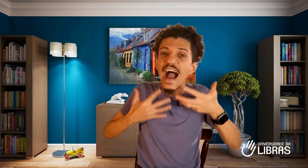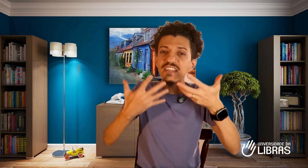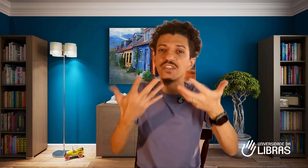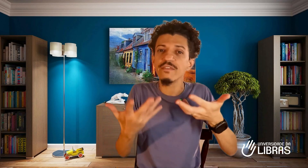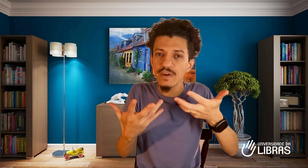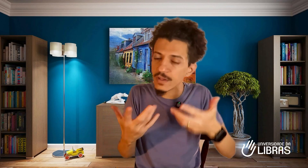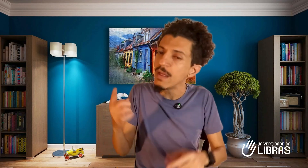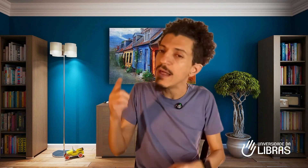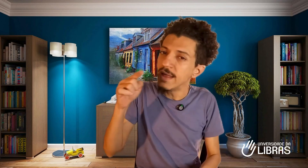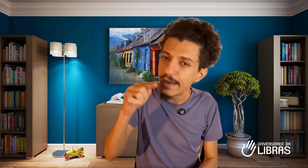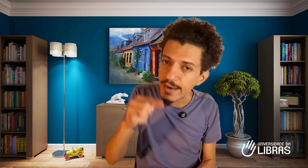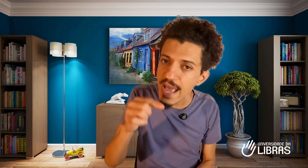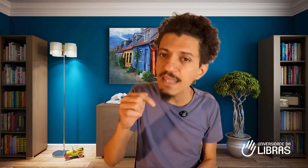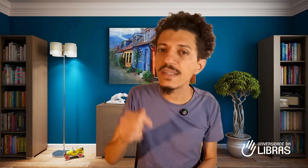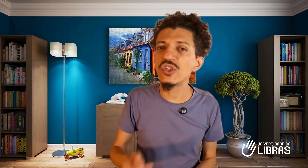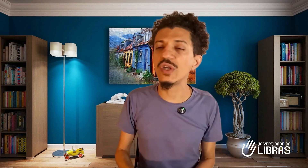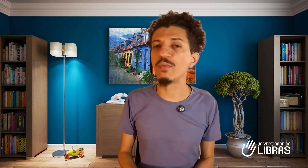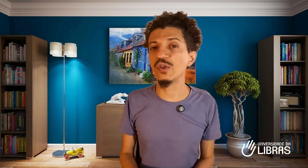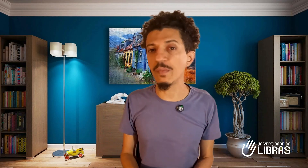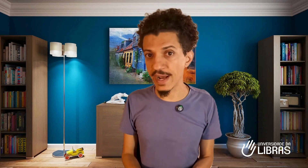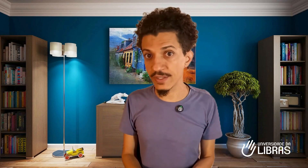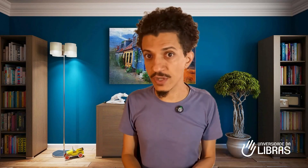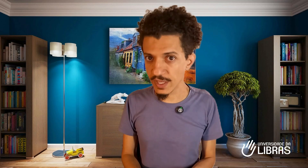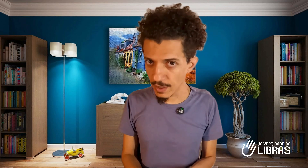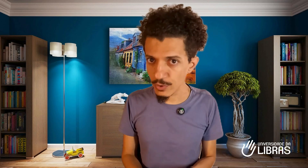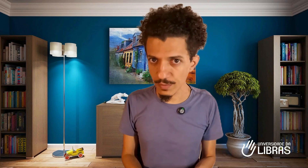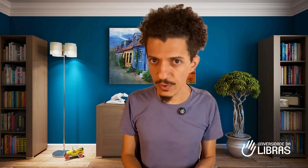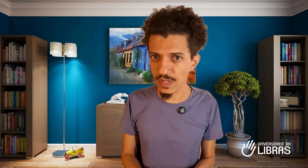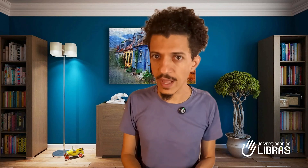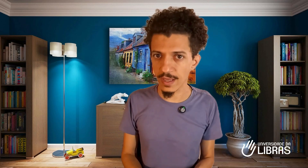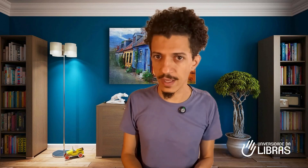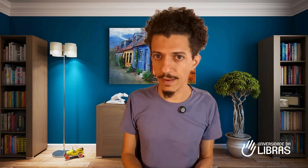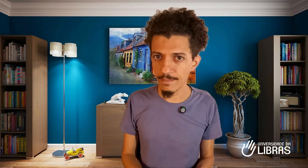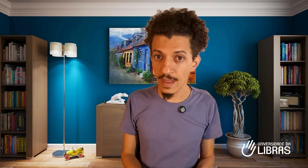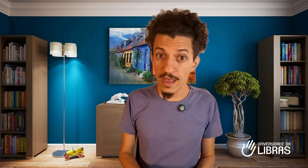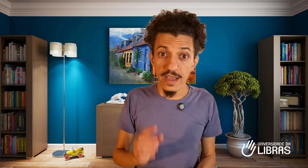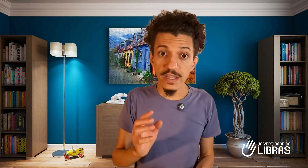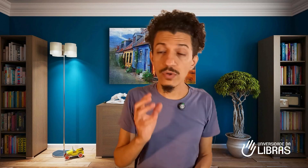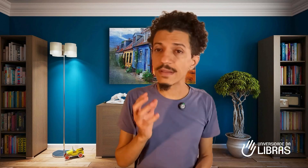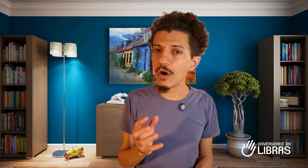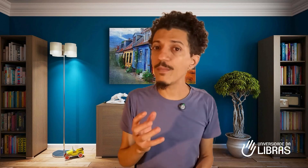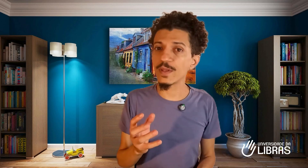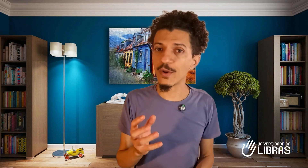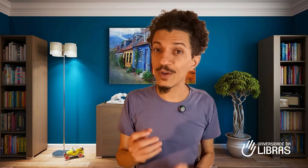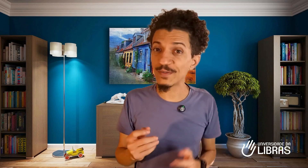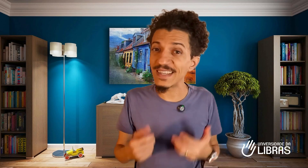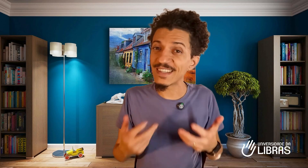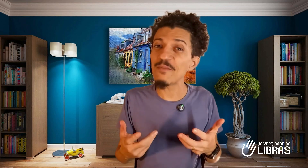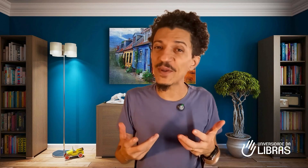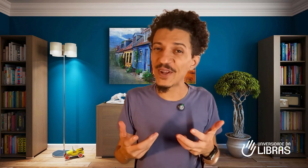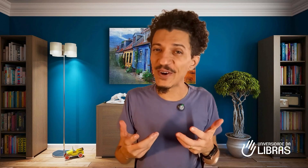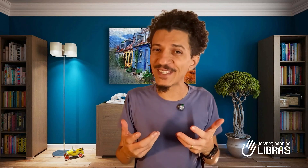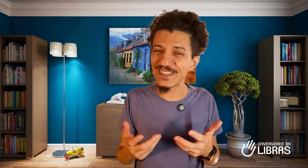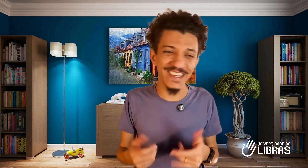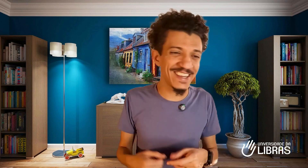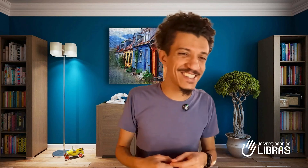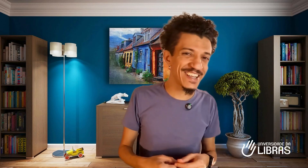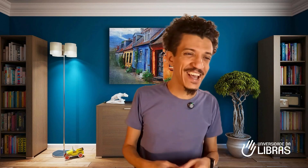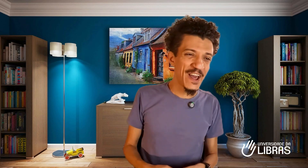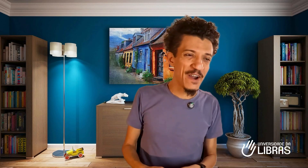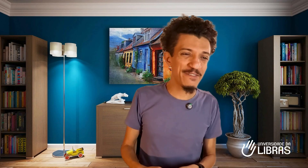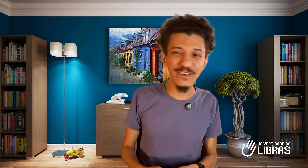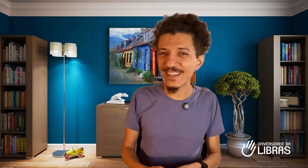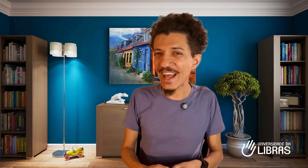vai ativando nesse tipo de prática que eu te mostrei aqui. E isso é tão poderoso, mas tão poderoso, que